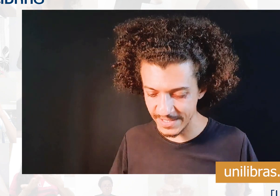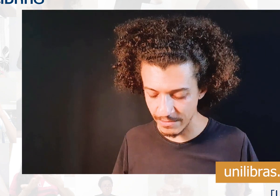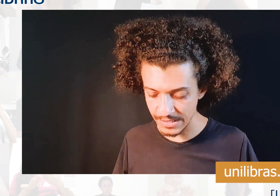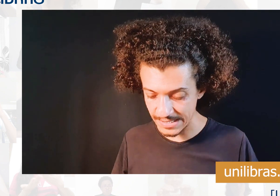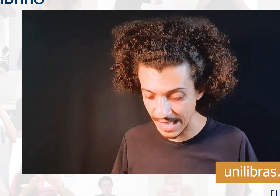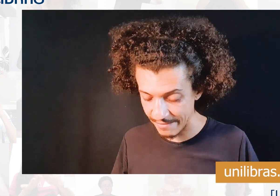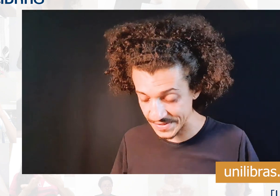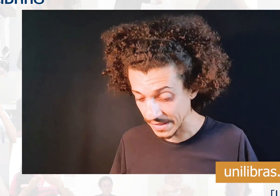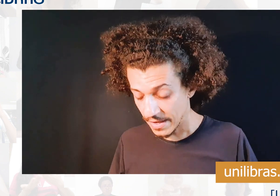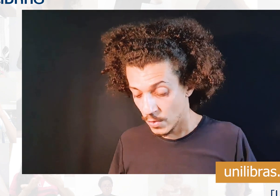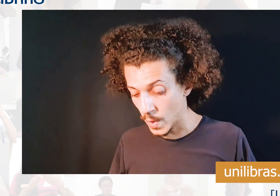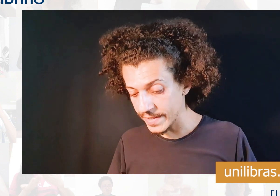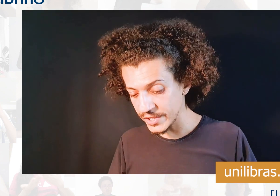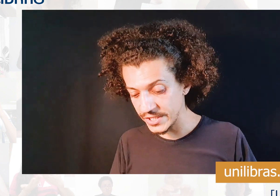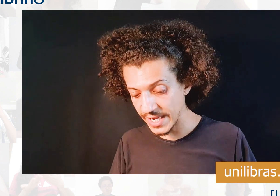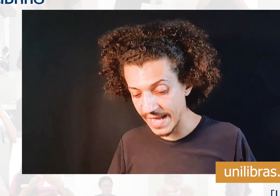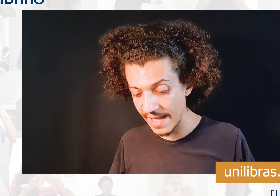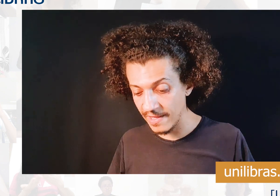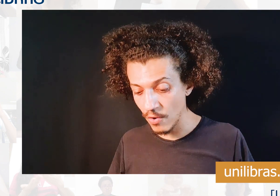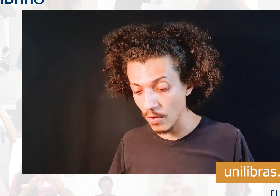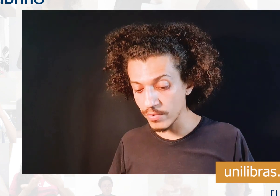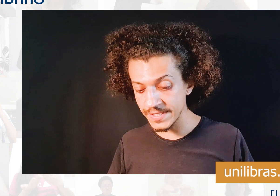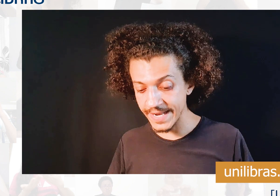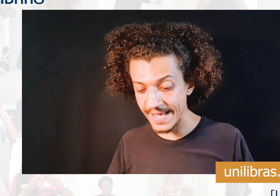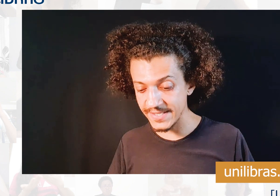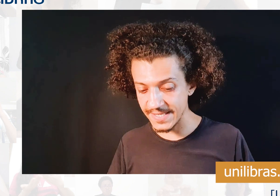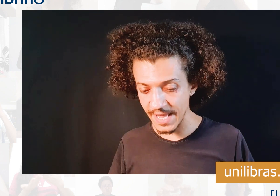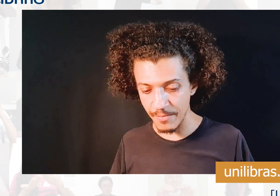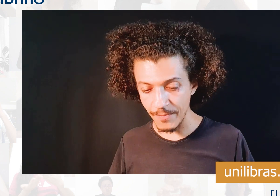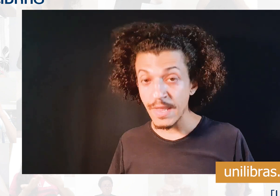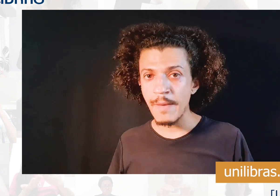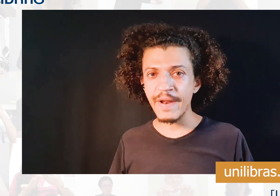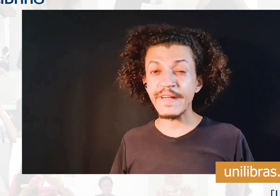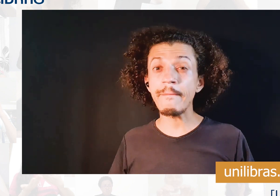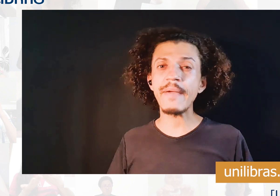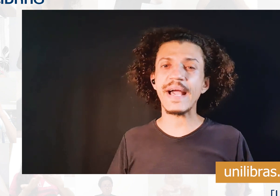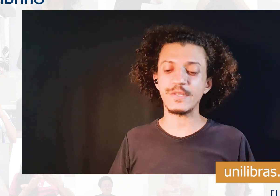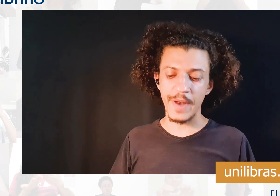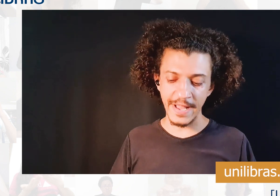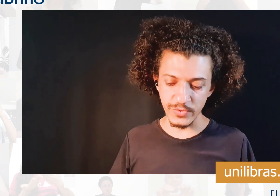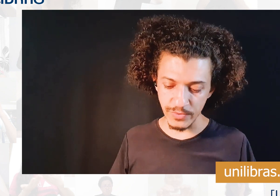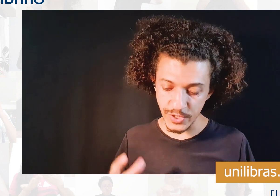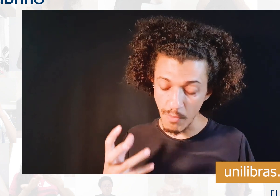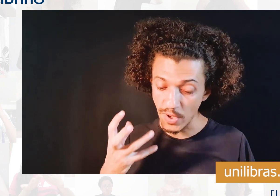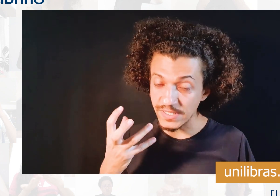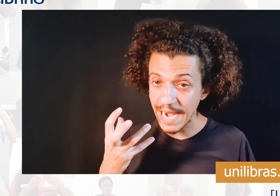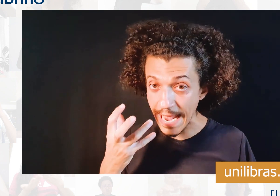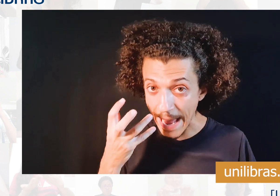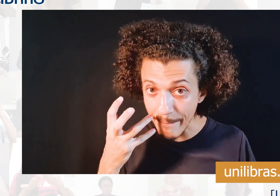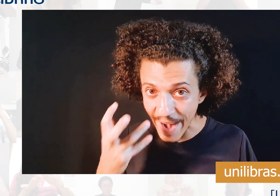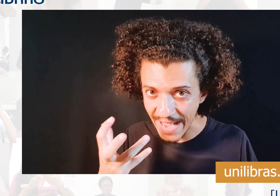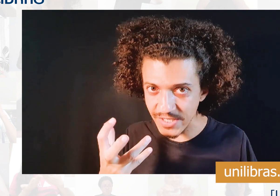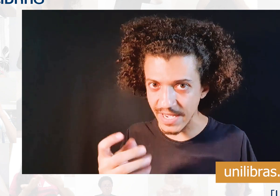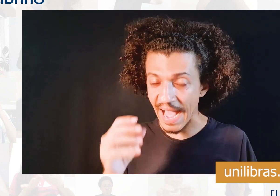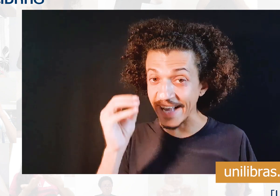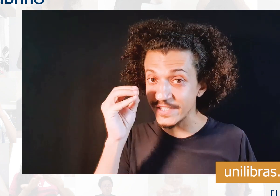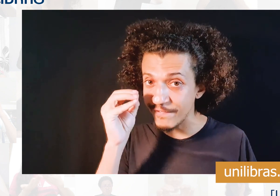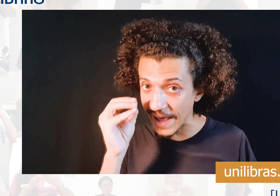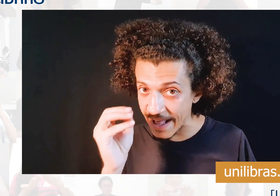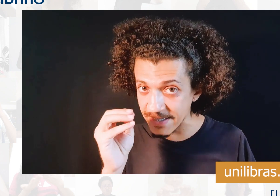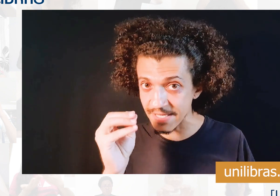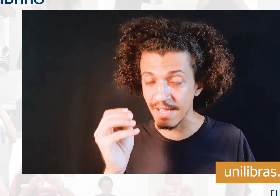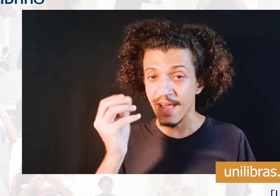à frente em outras lives, quando a gente chegar em outros sinais de exemplo, para ficar bem mais prático, de eu mostrar na prática